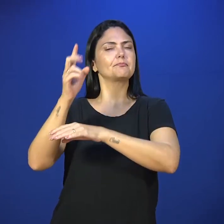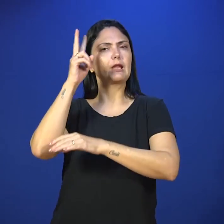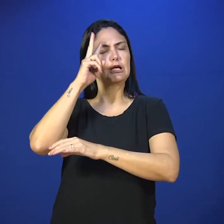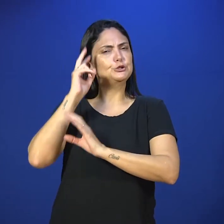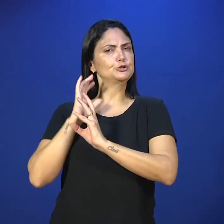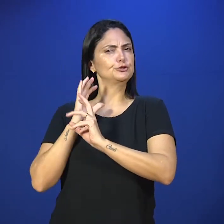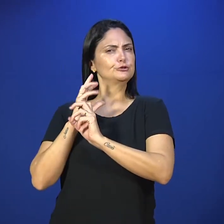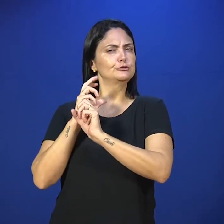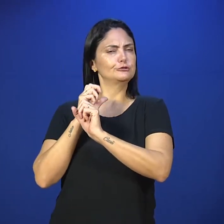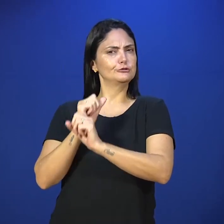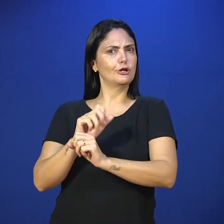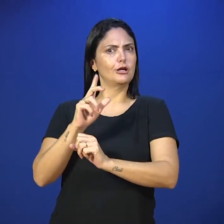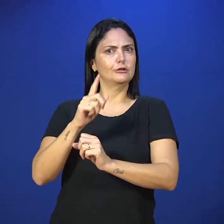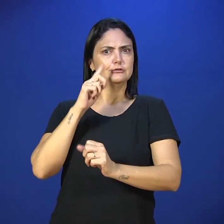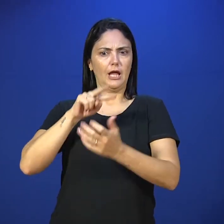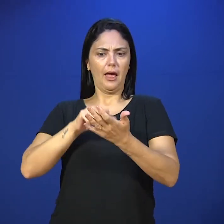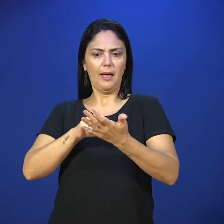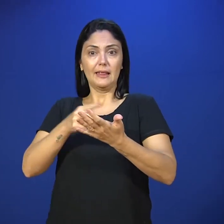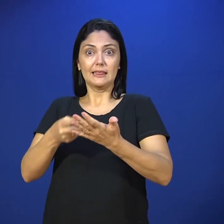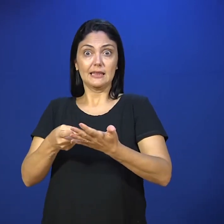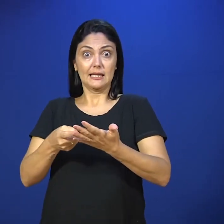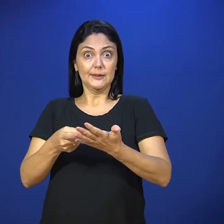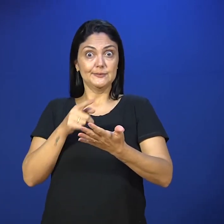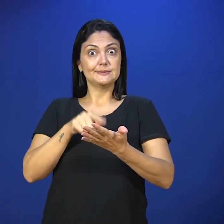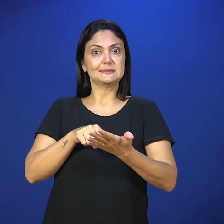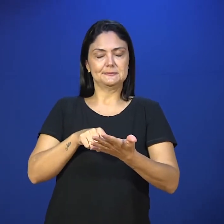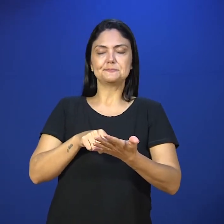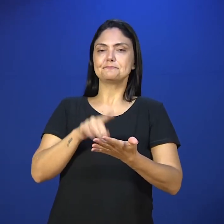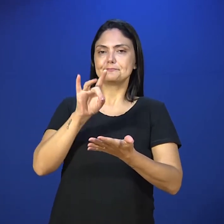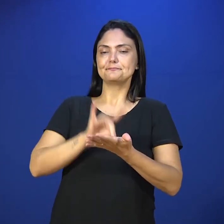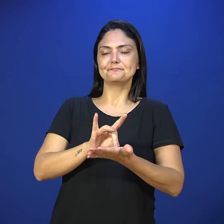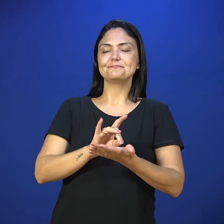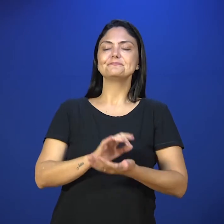histórico escolar devidamente traduzido e juramentado.